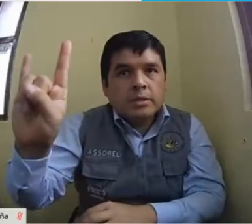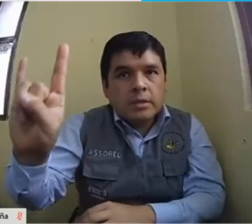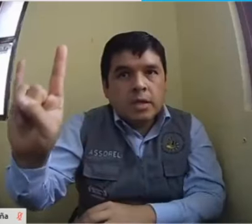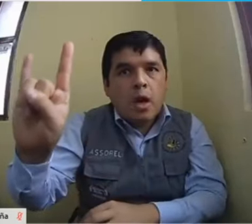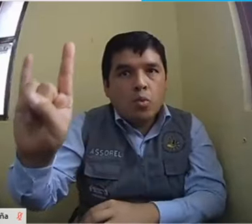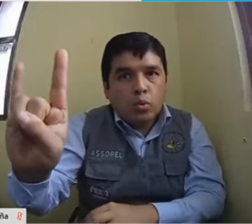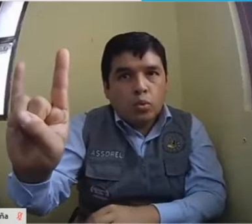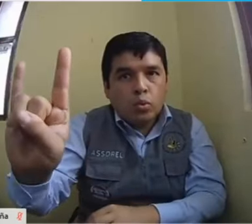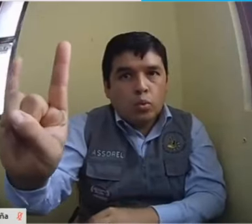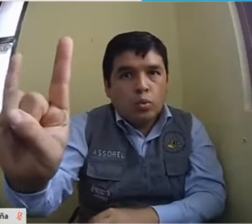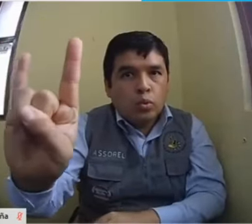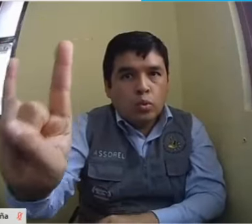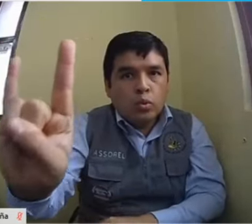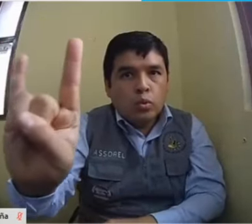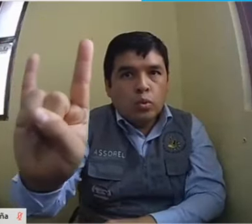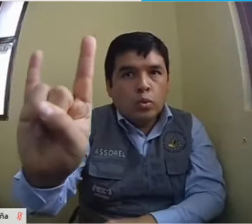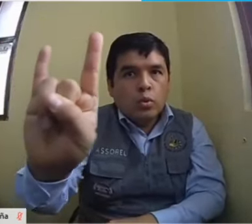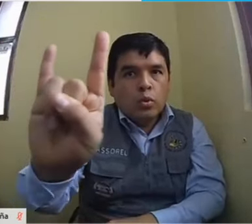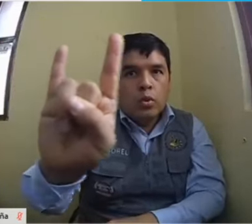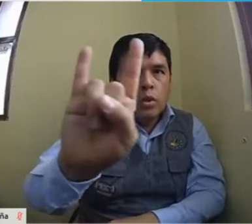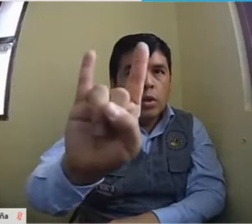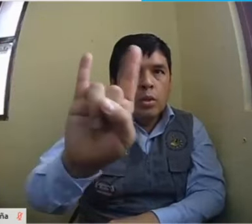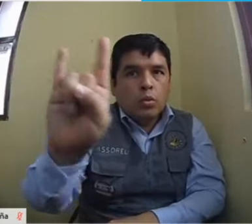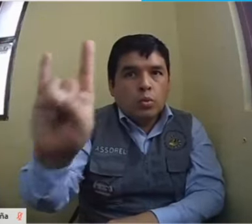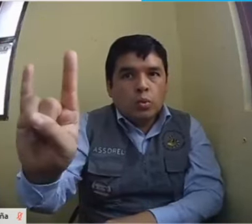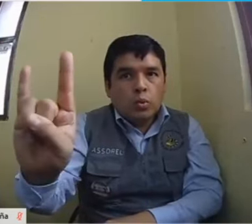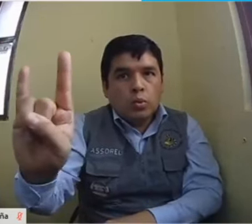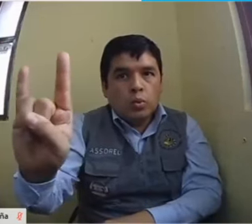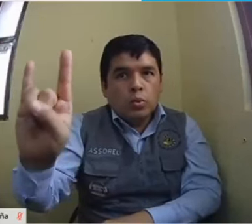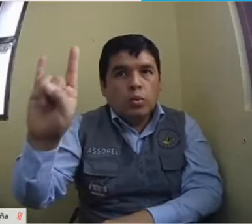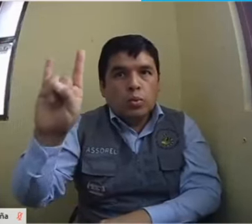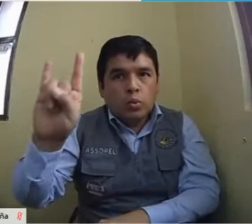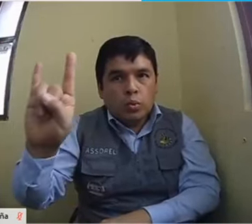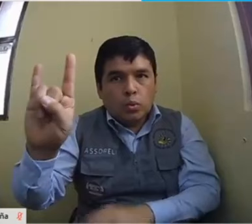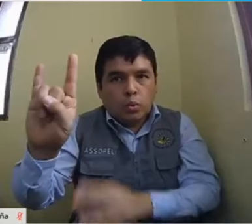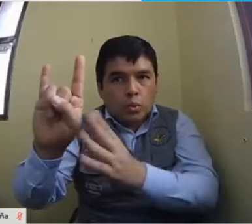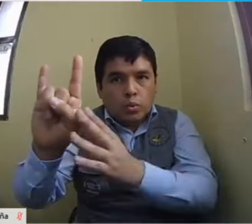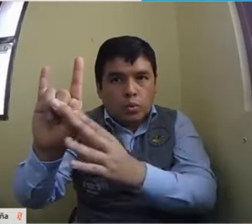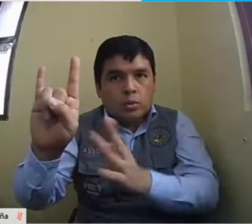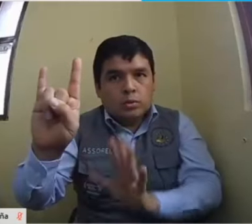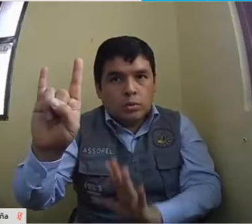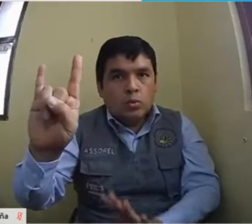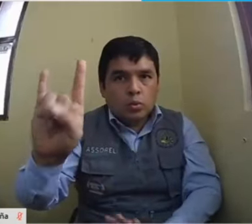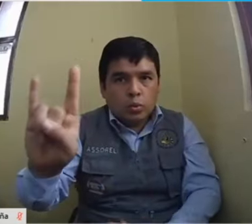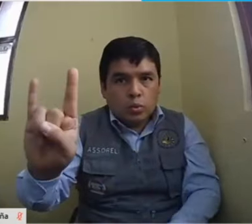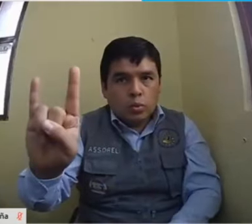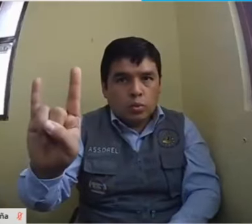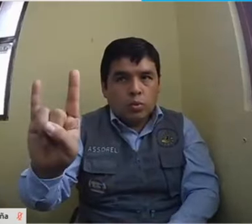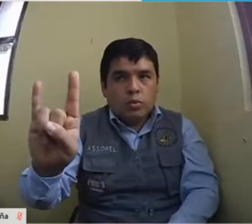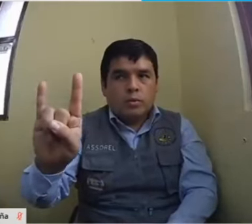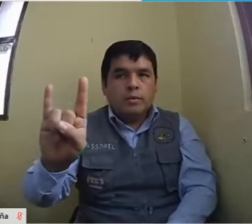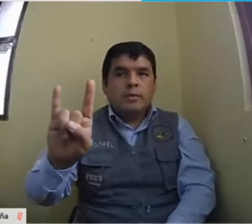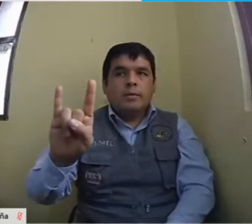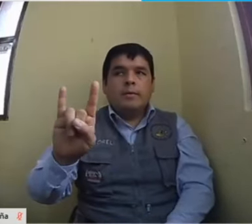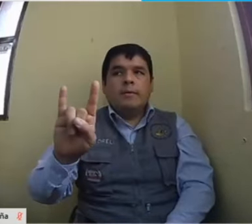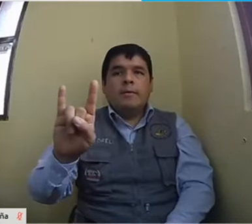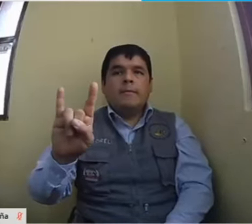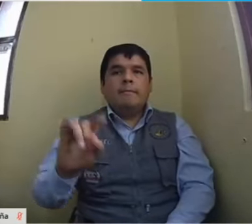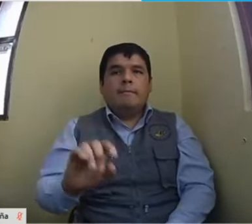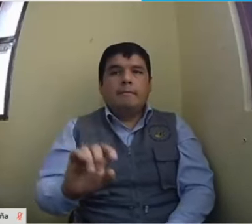sordas. Pero la U es sola O, con el pulgar cerrado, índice y meñique arriba,